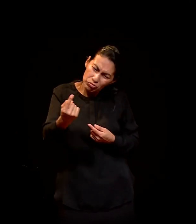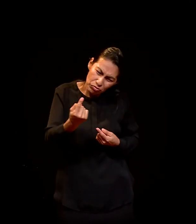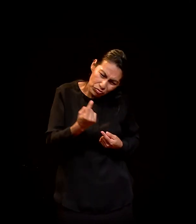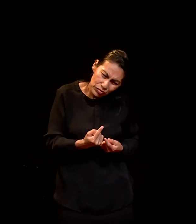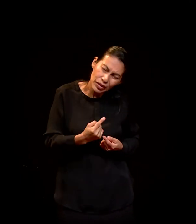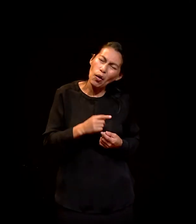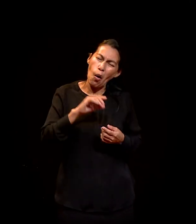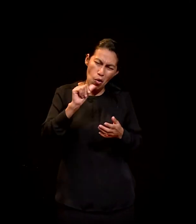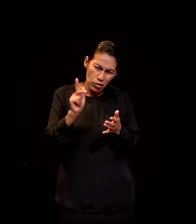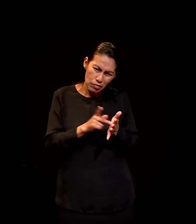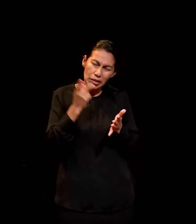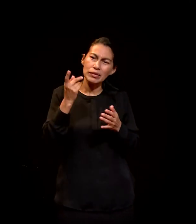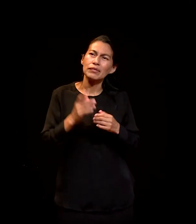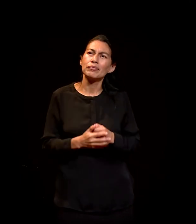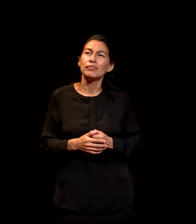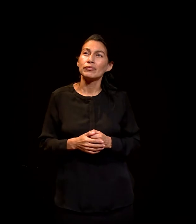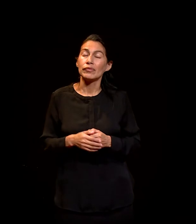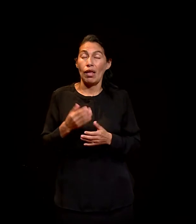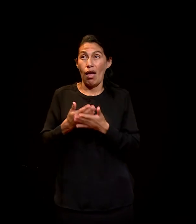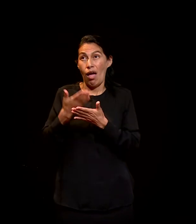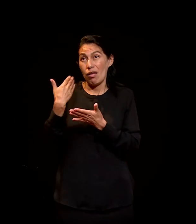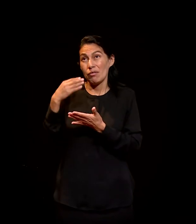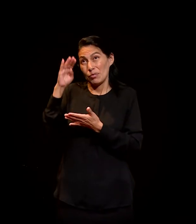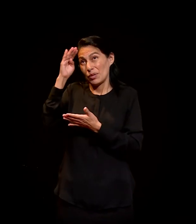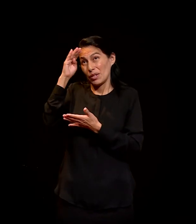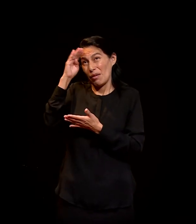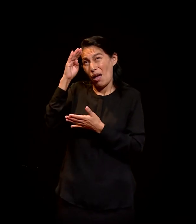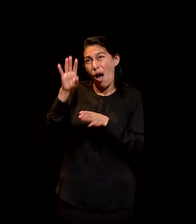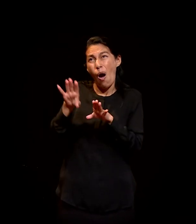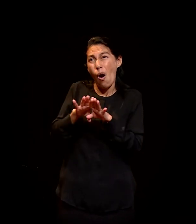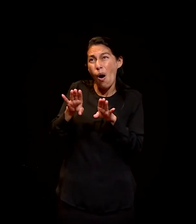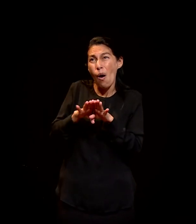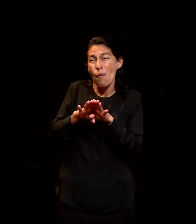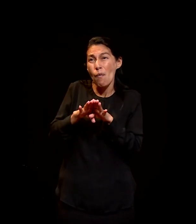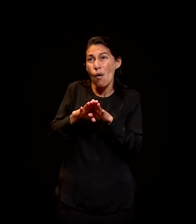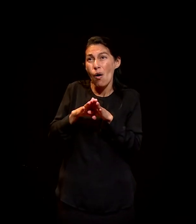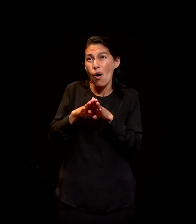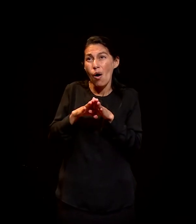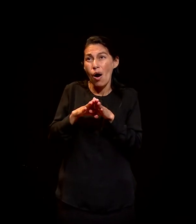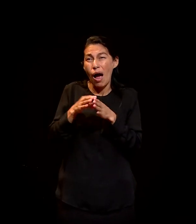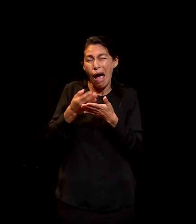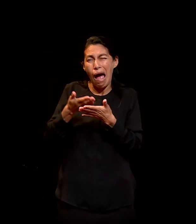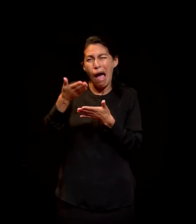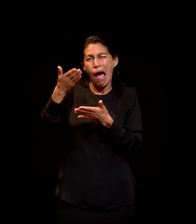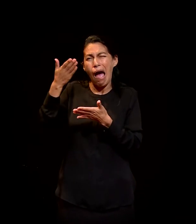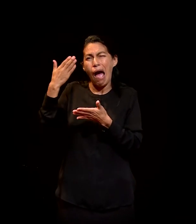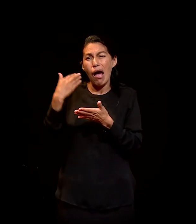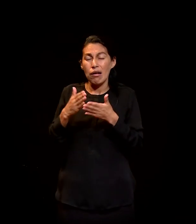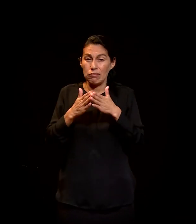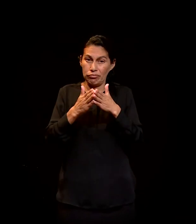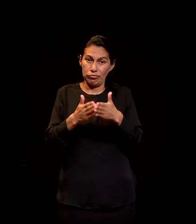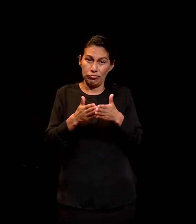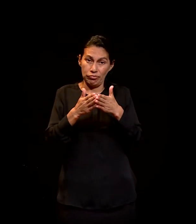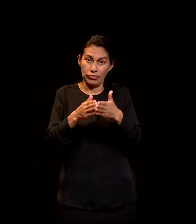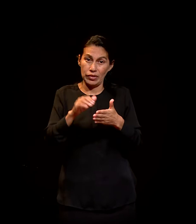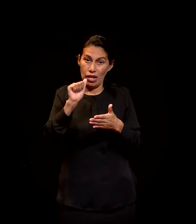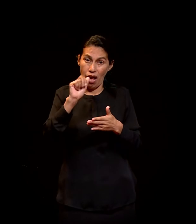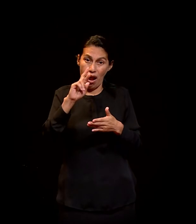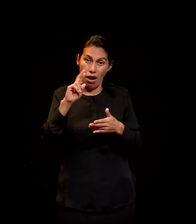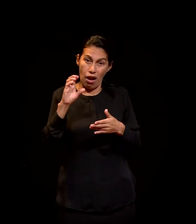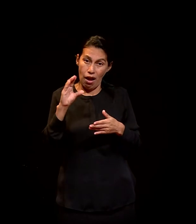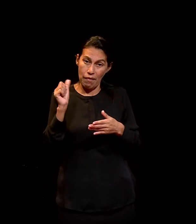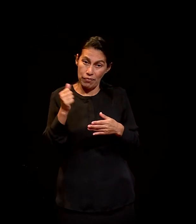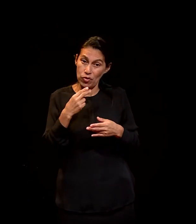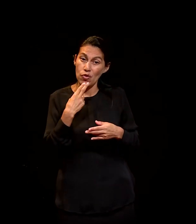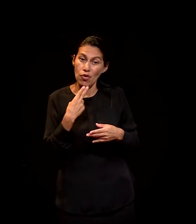tenía en mente este como dios hizo que los animales caminaran a largas así pues podía igual traerlos